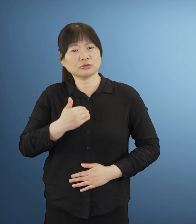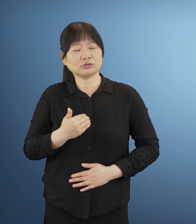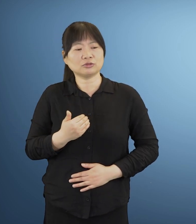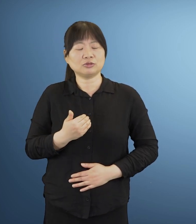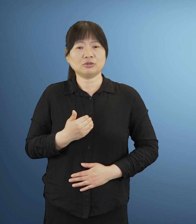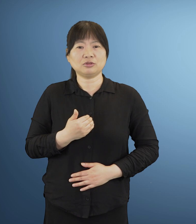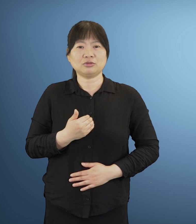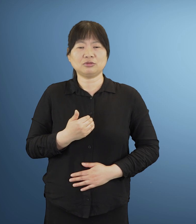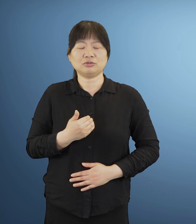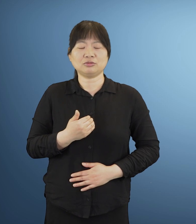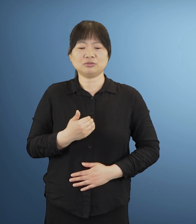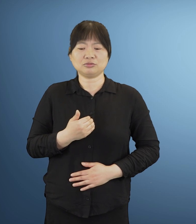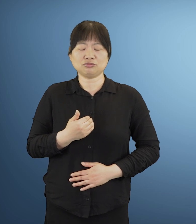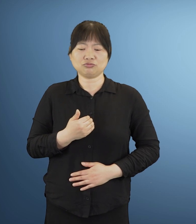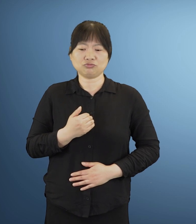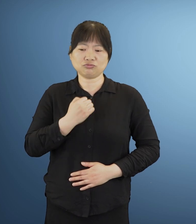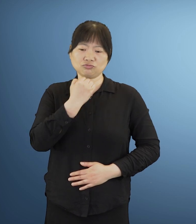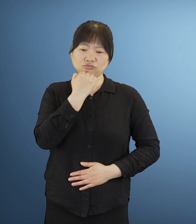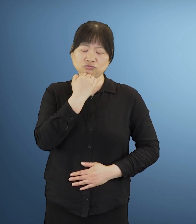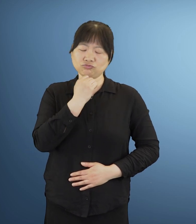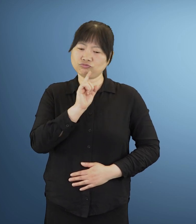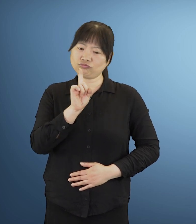대답을 꺼내놓으셨어요.